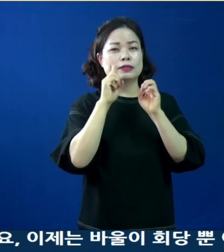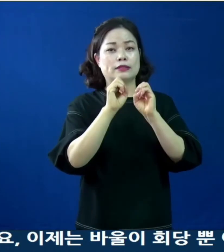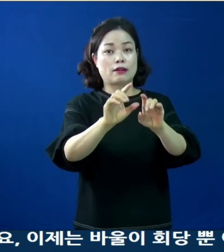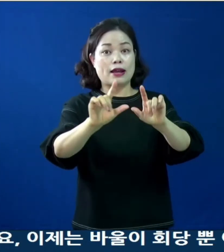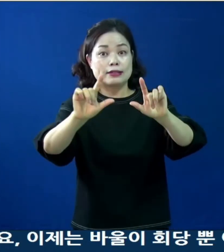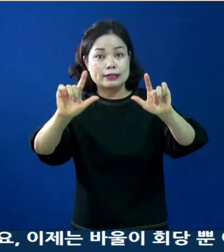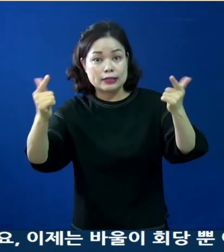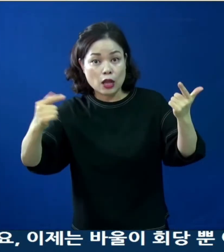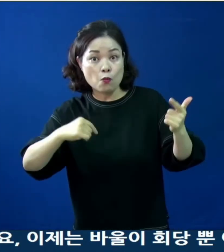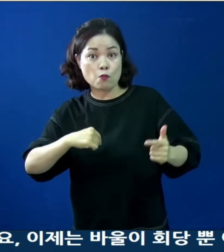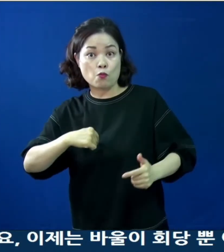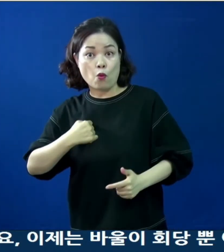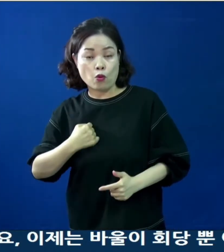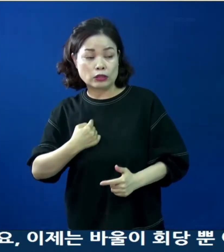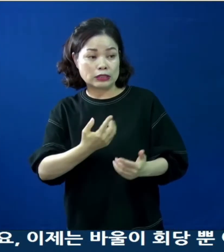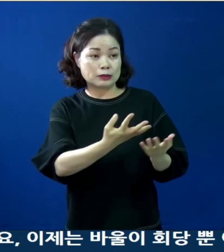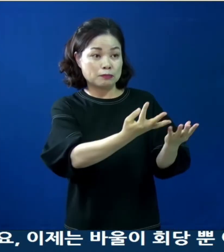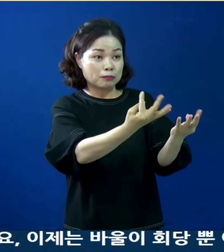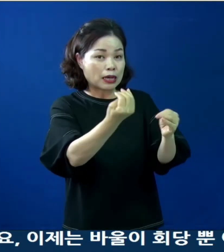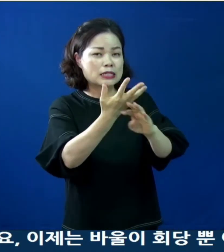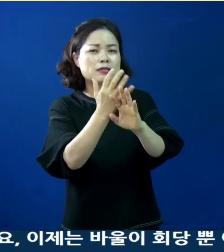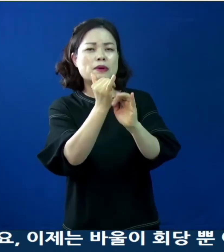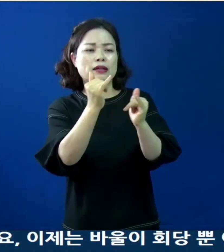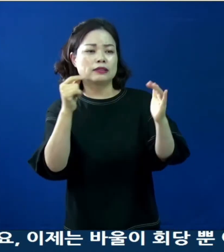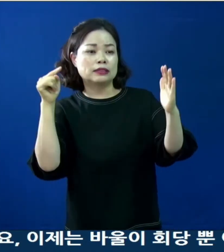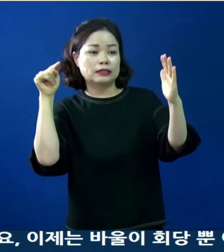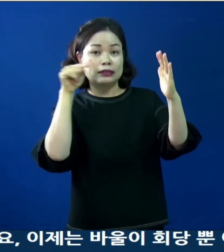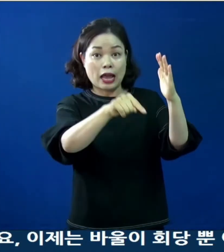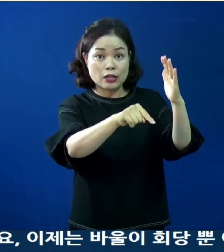아니고 본인이 그 많은 이방인들 사이로 나가기 시작한 겁니다.